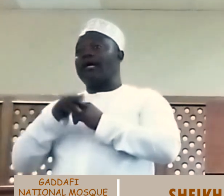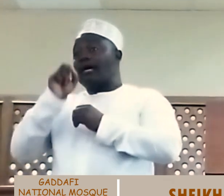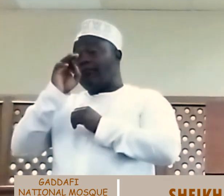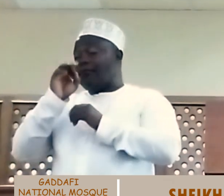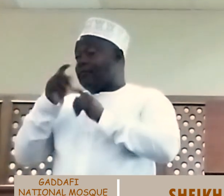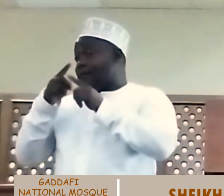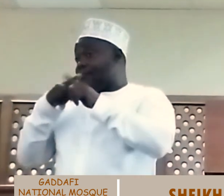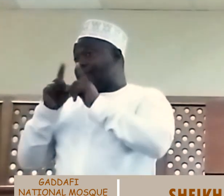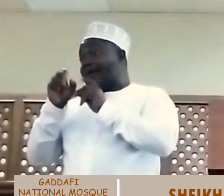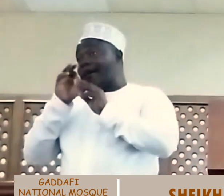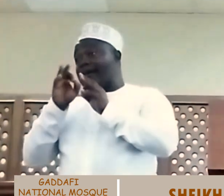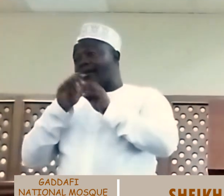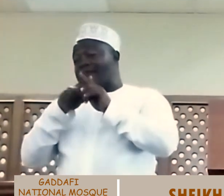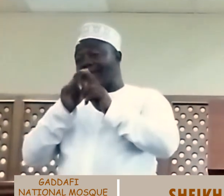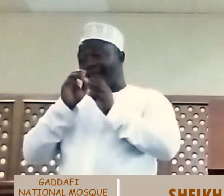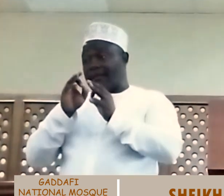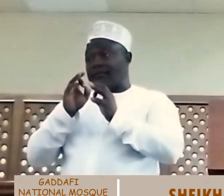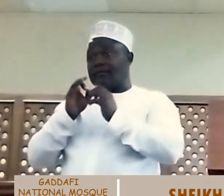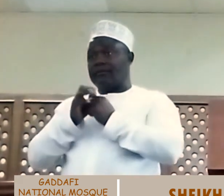يصلح لكم أعمالكم